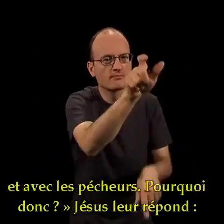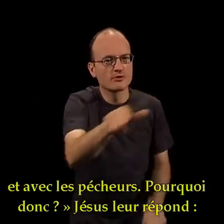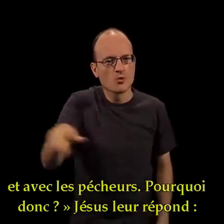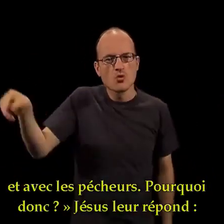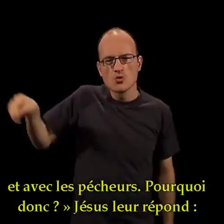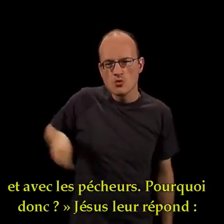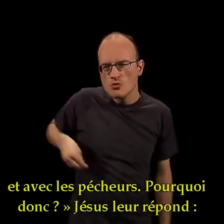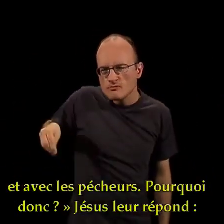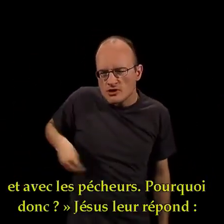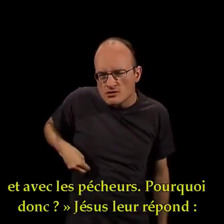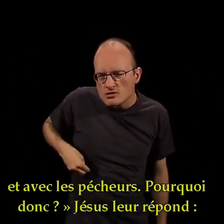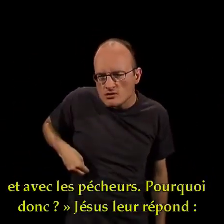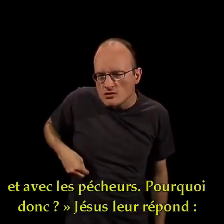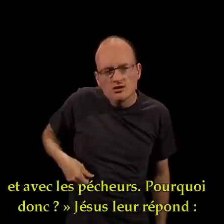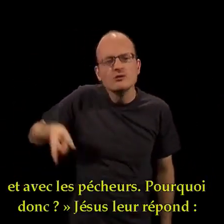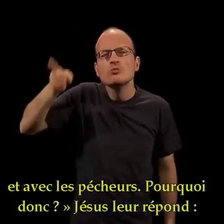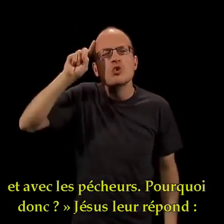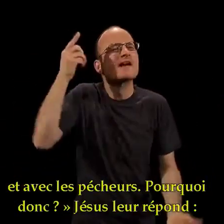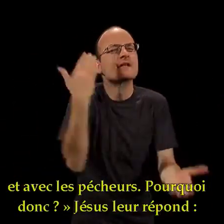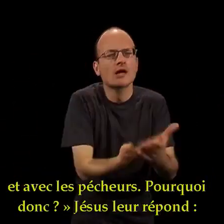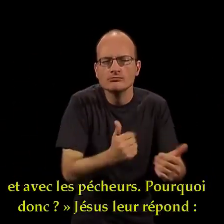et avec les pécheurs. Pourquoi donc?